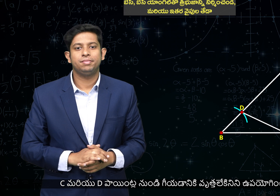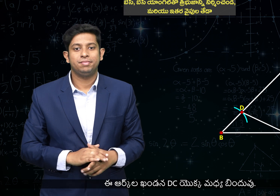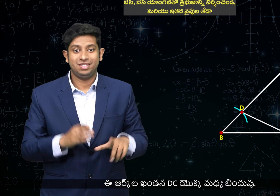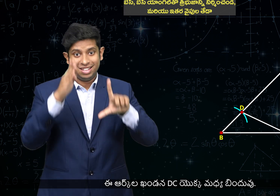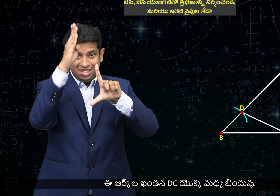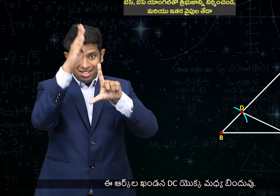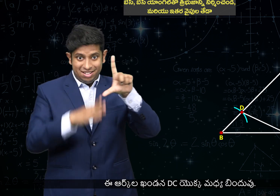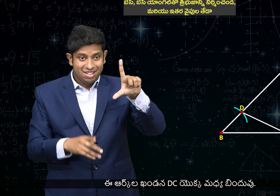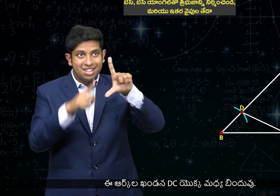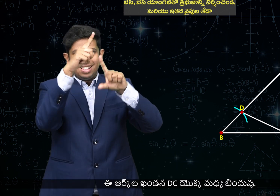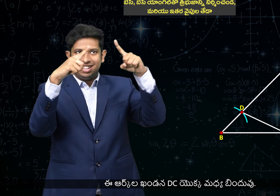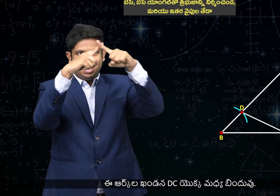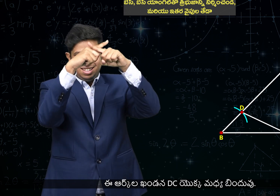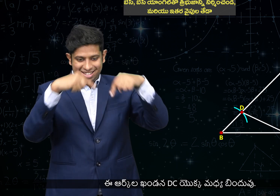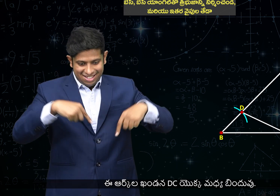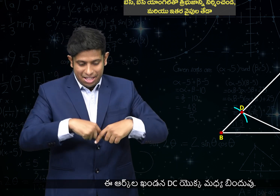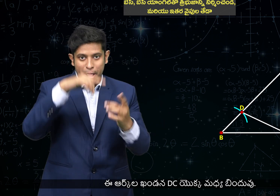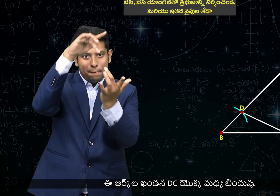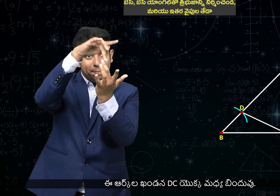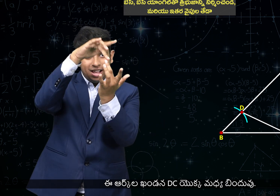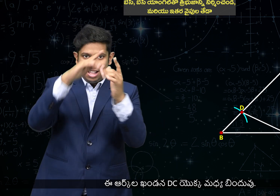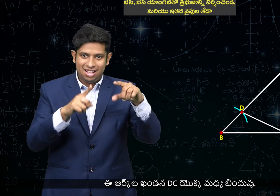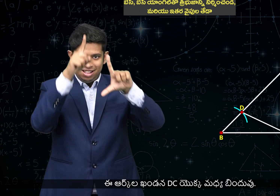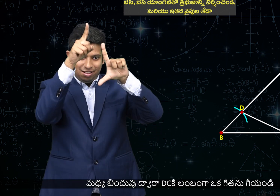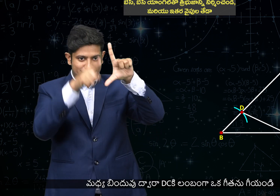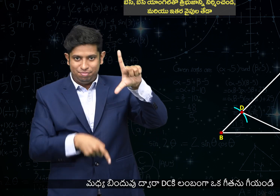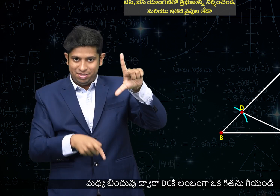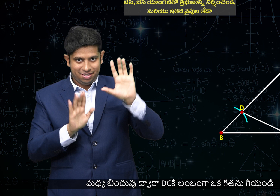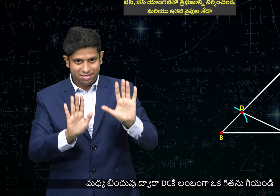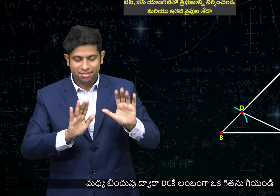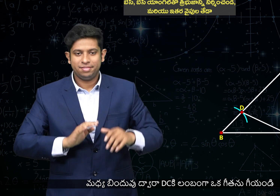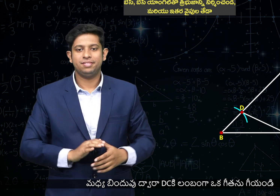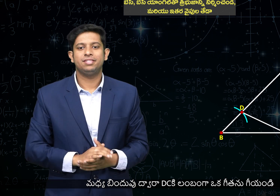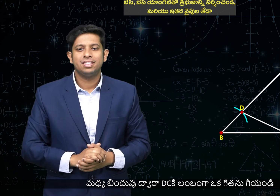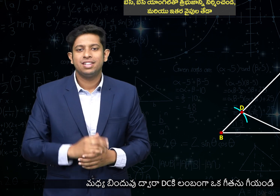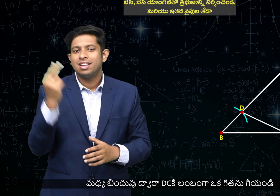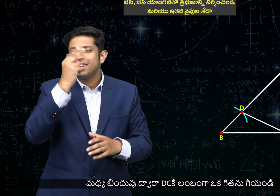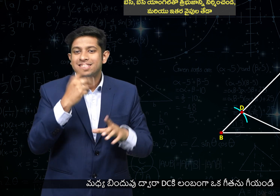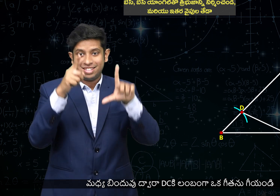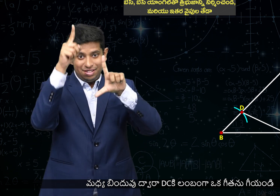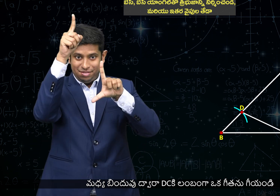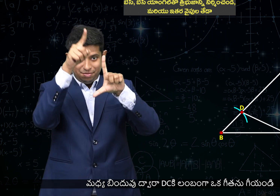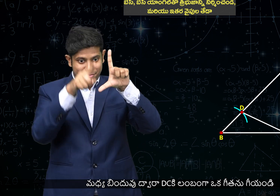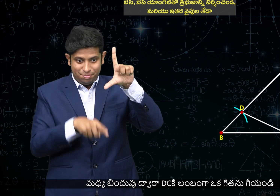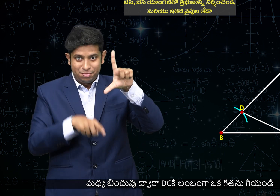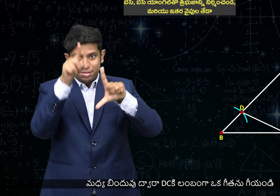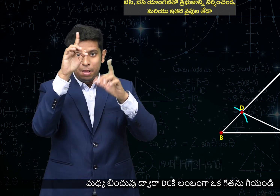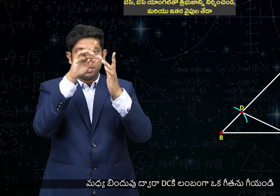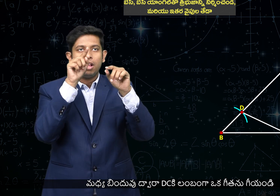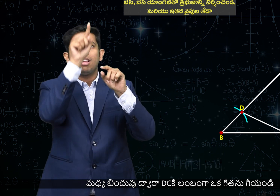ఈ ఆర్కుల ఖండన డీసీ యొక్క మధ్య బిందువు. ఈ మధ్య బిందువు ద్వారా డీసీకి లంబంగా ఒక గీతను